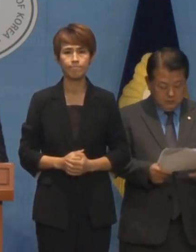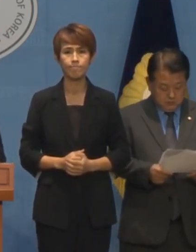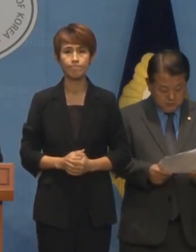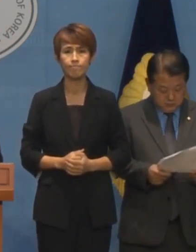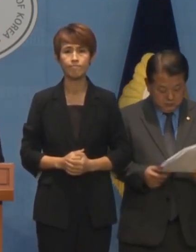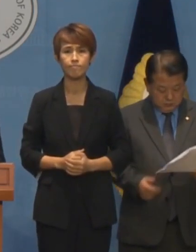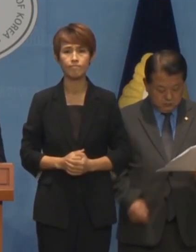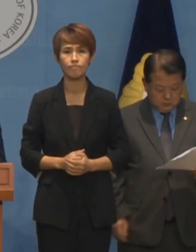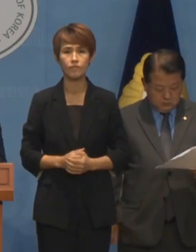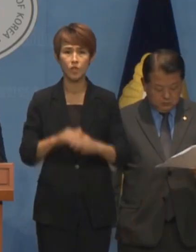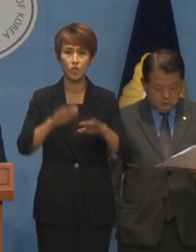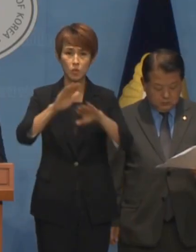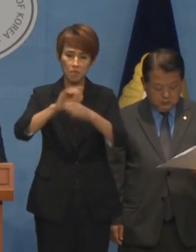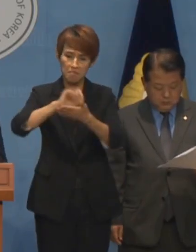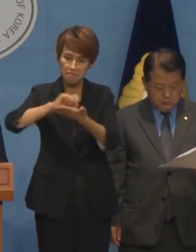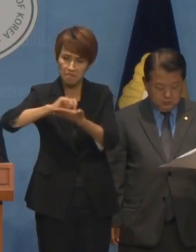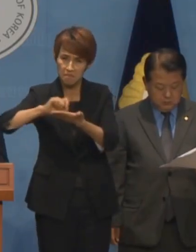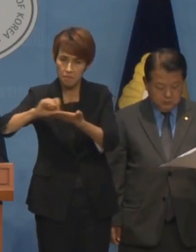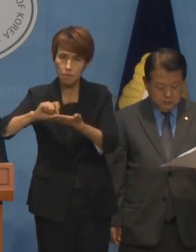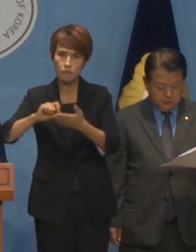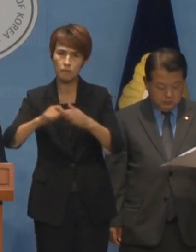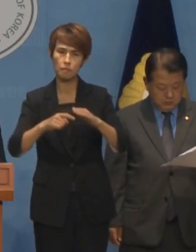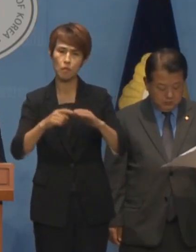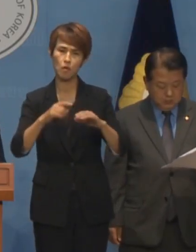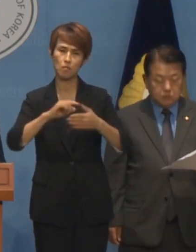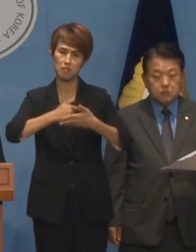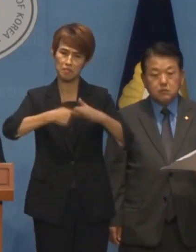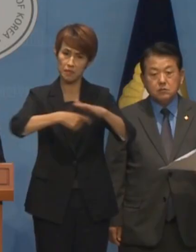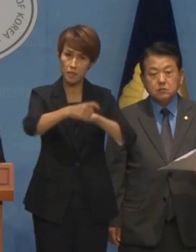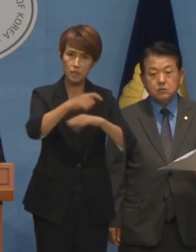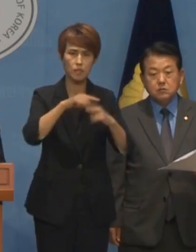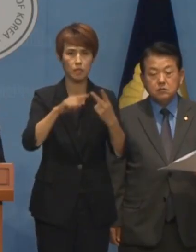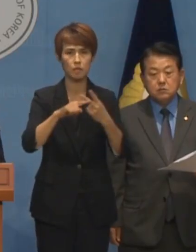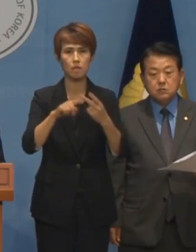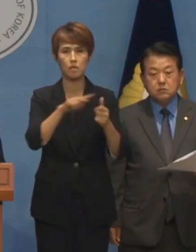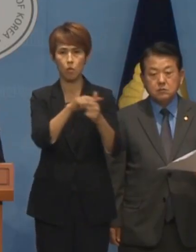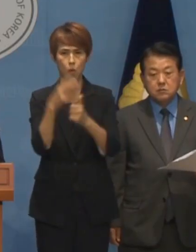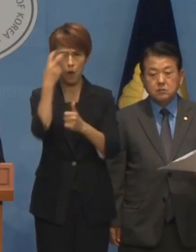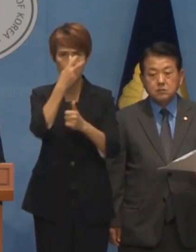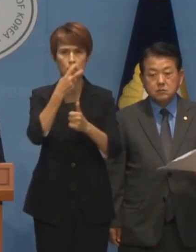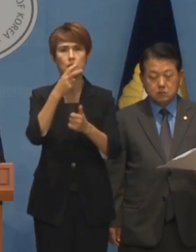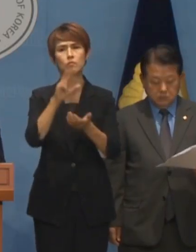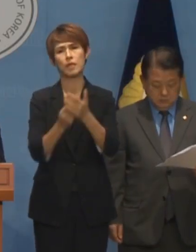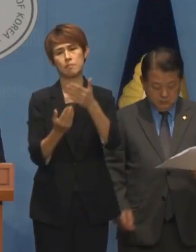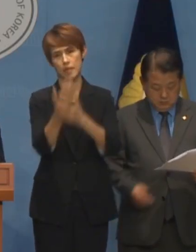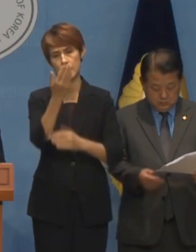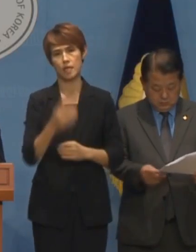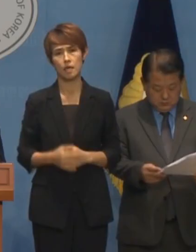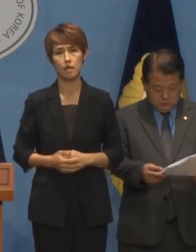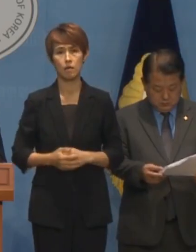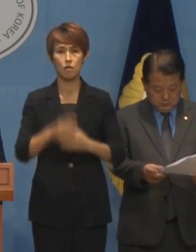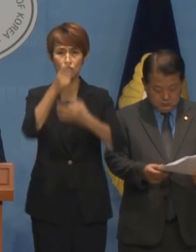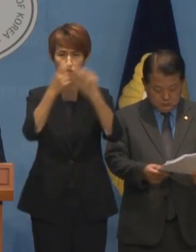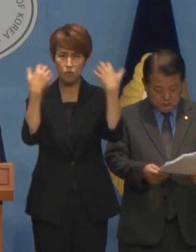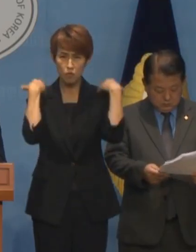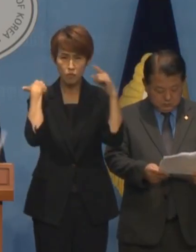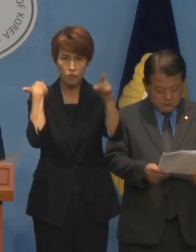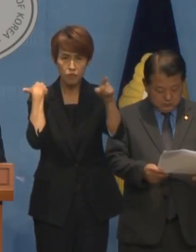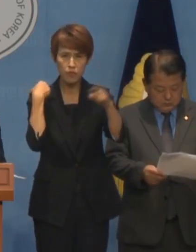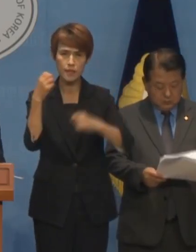특히 손글씨든 해킹이든 정보관리에 허점이 드러난 것입니다. 윤석열 정부는